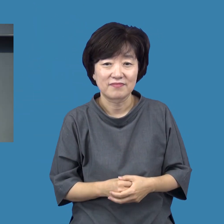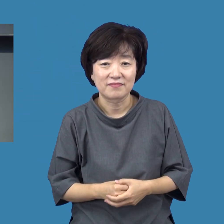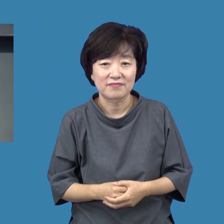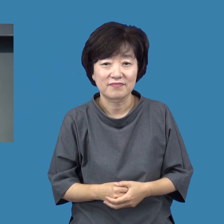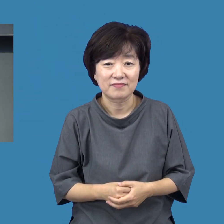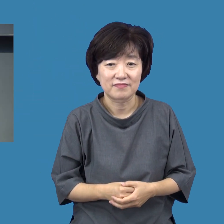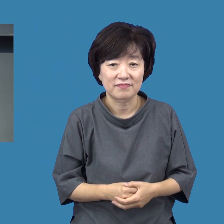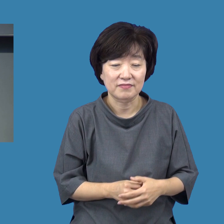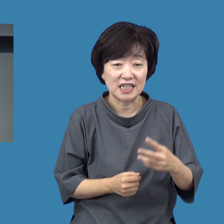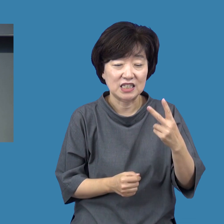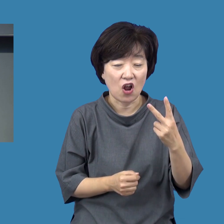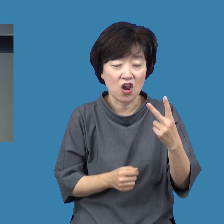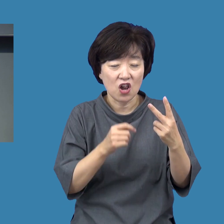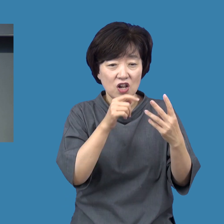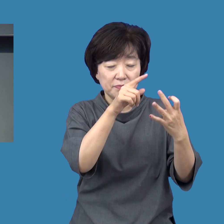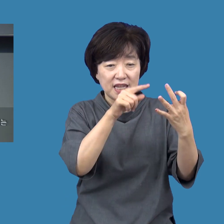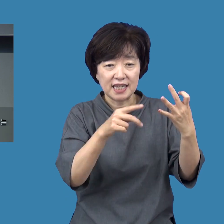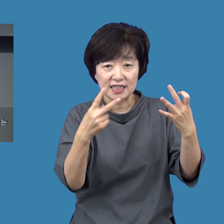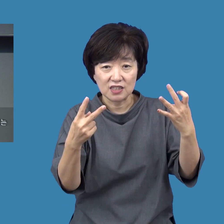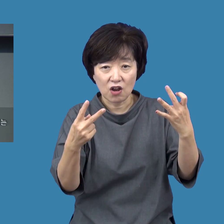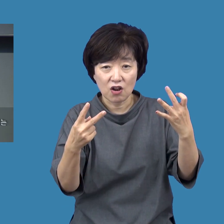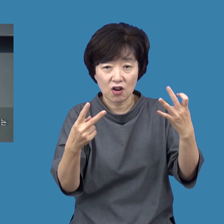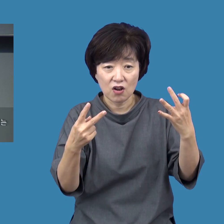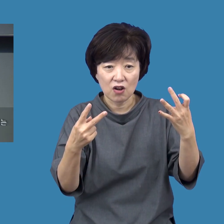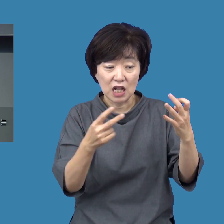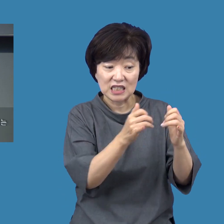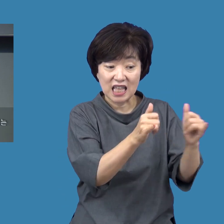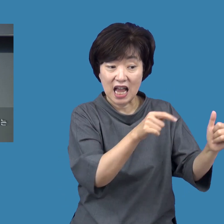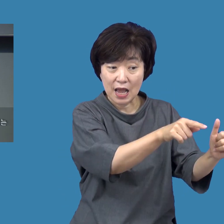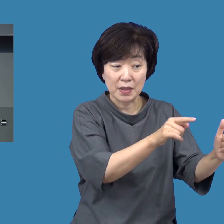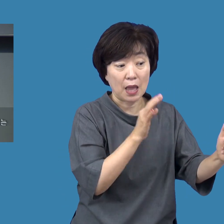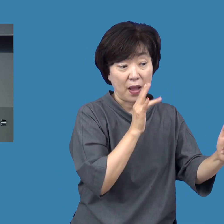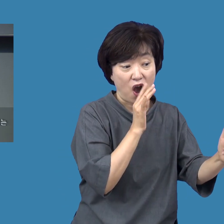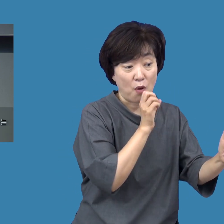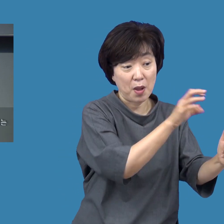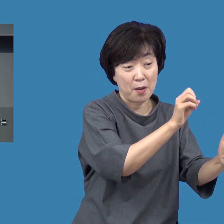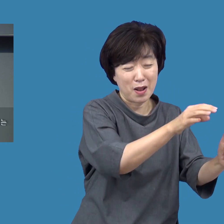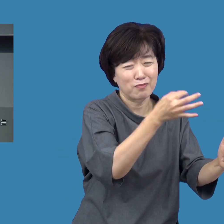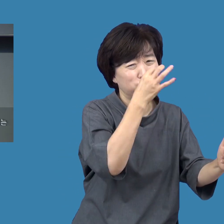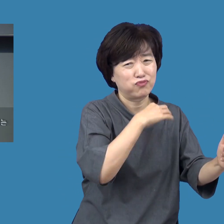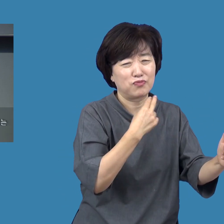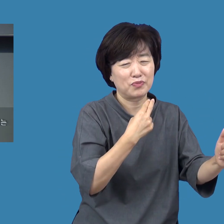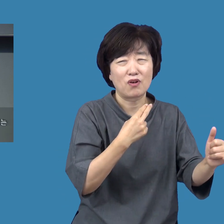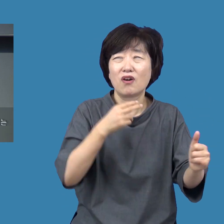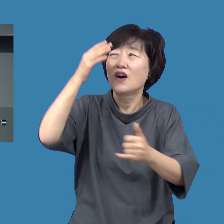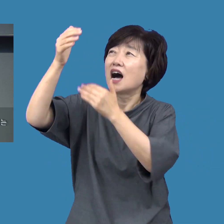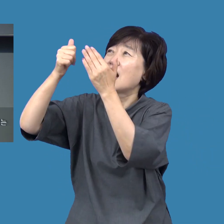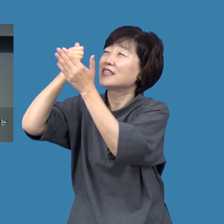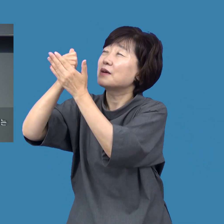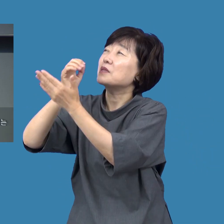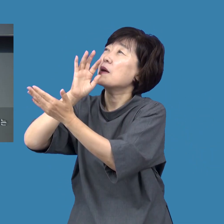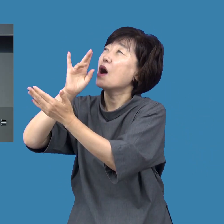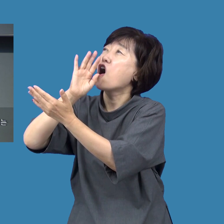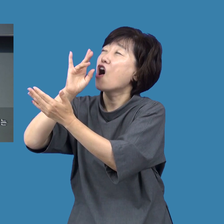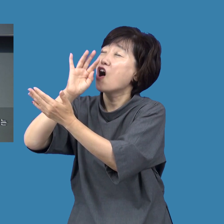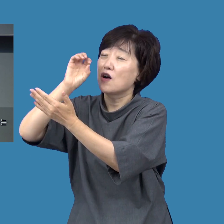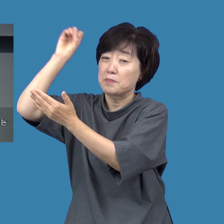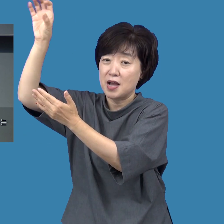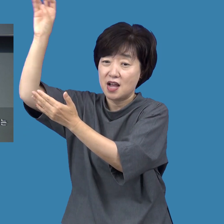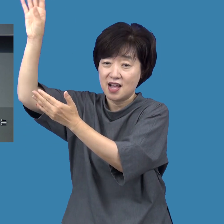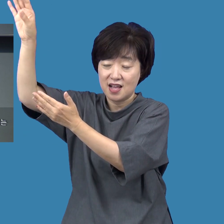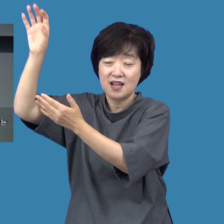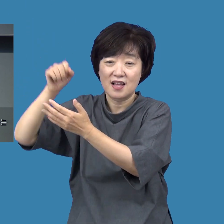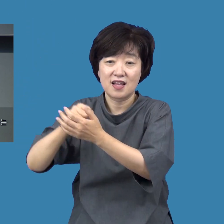2절에 보면 방언을 말하는 자는 사람에게 하지 아니하고 하나님께 하는 것이래요. 방언은 사람에게 하는 것이 아니라 하나님께 하는